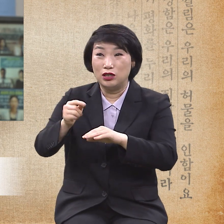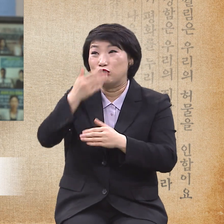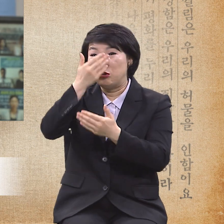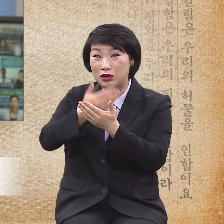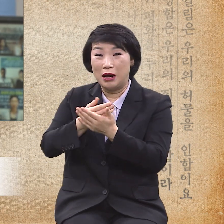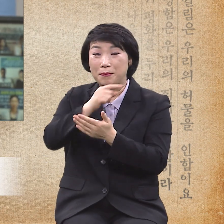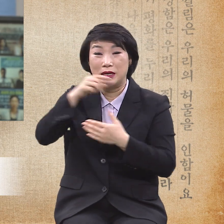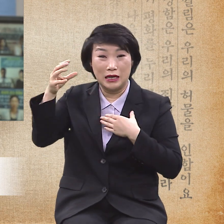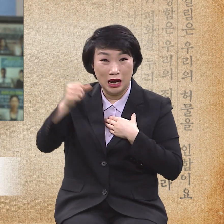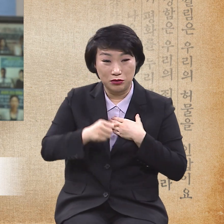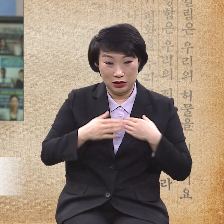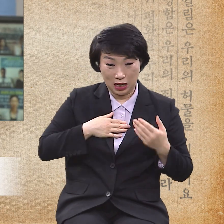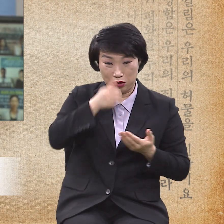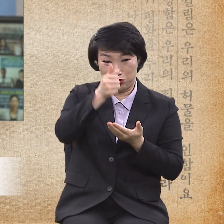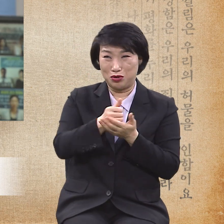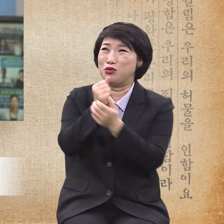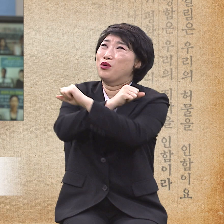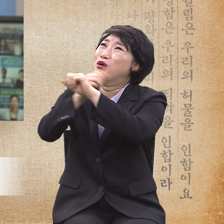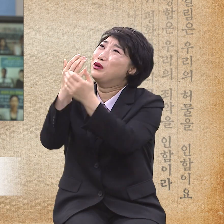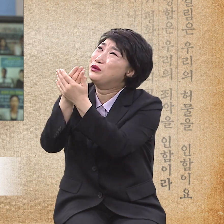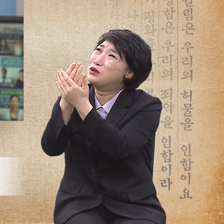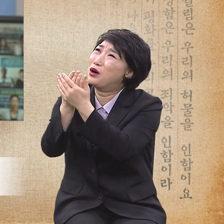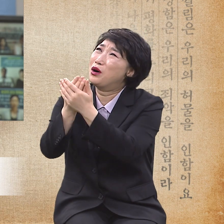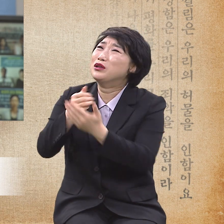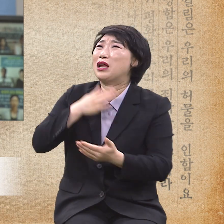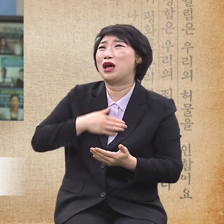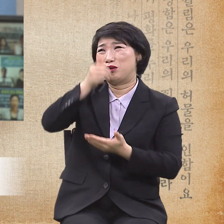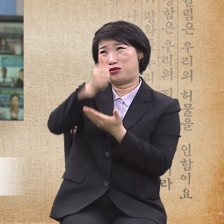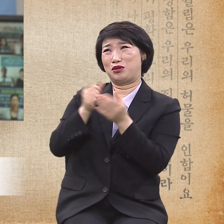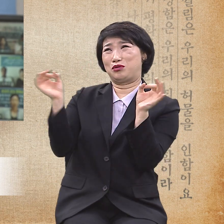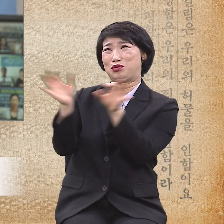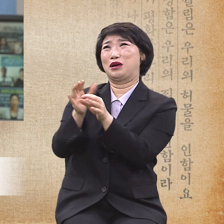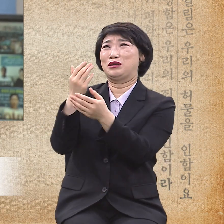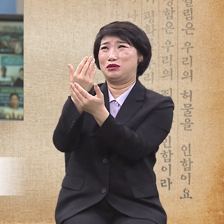귀한 피로 내 죄를 용서하소서, 속죄하소서.